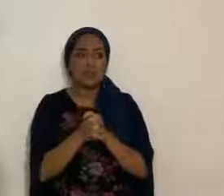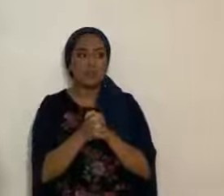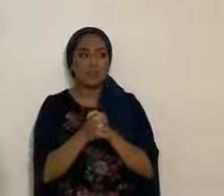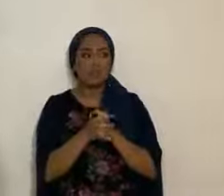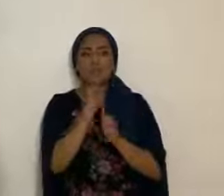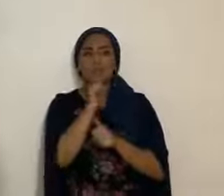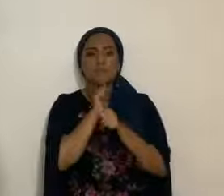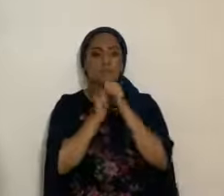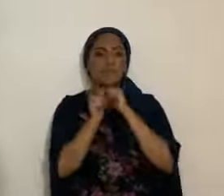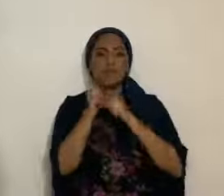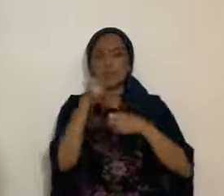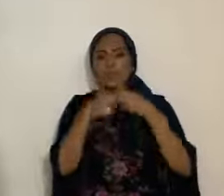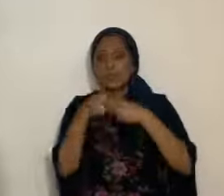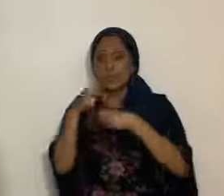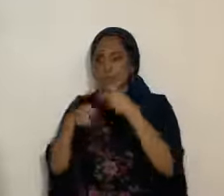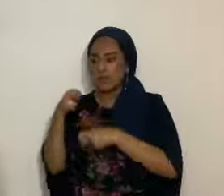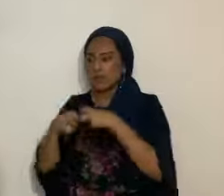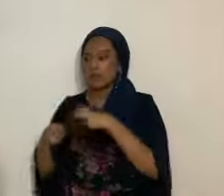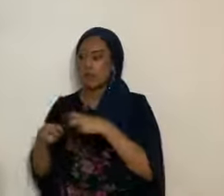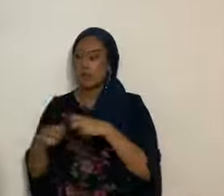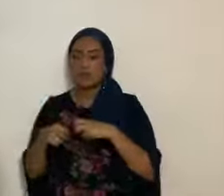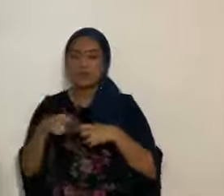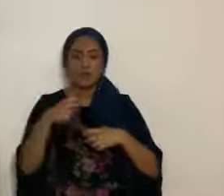sobrellevando los problemas, las luchas, las dificultades,